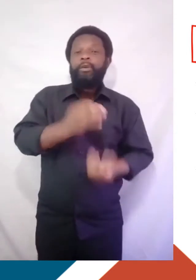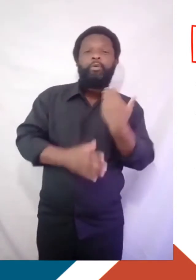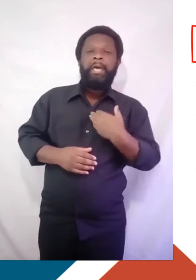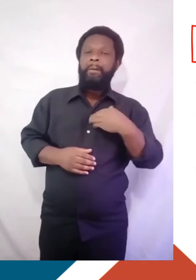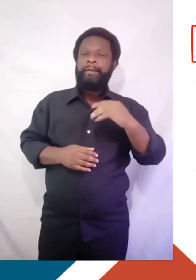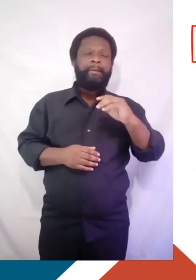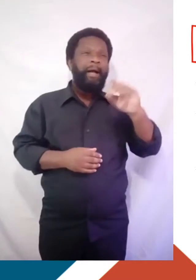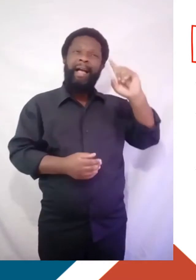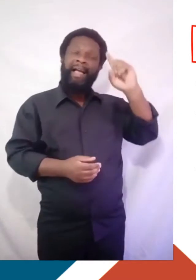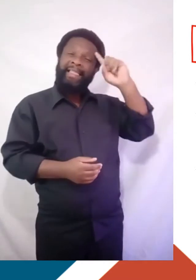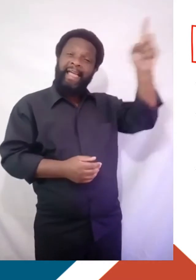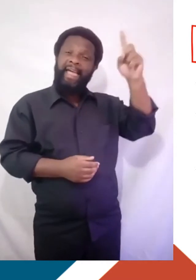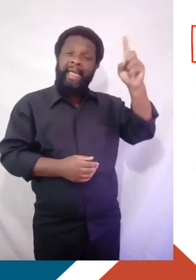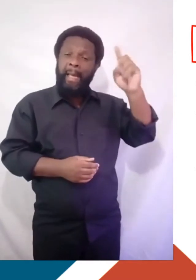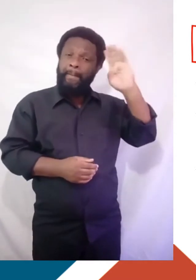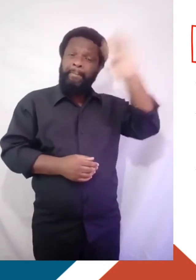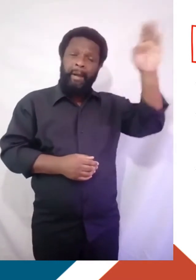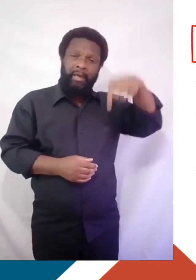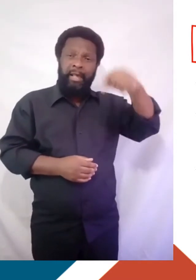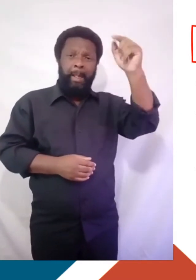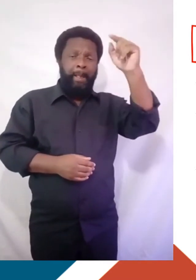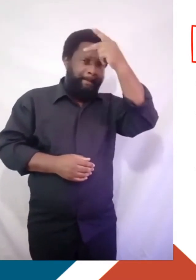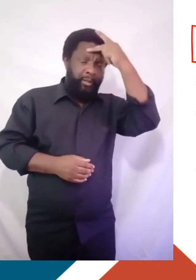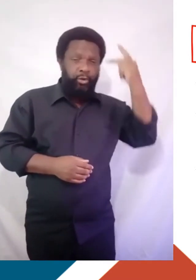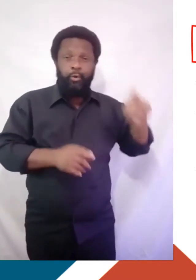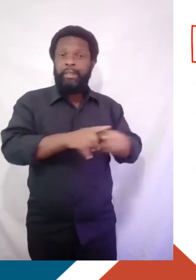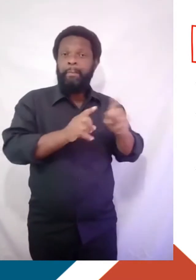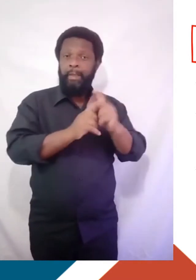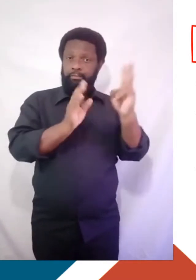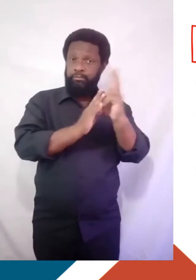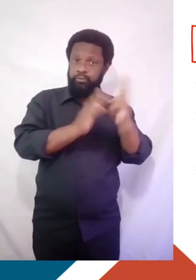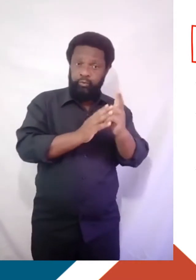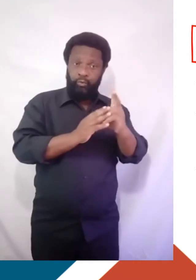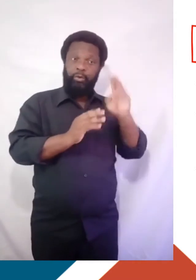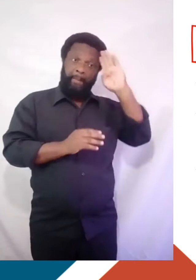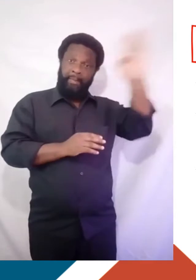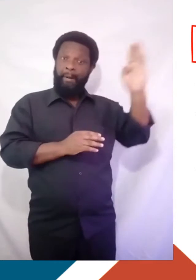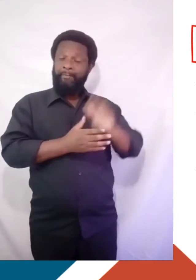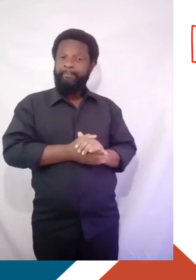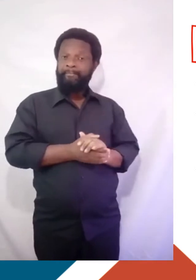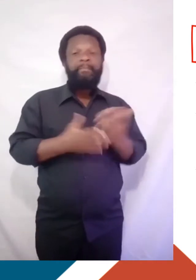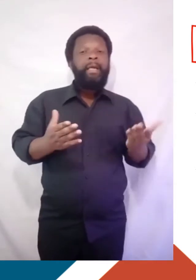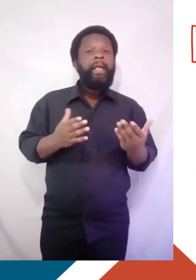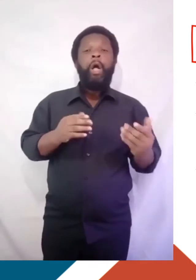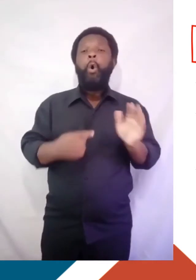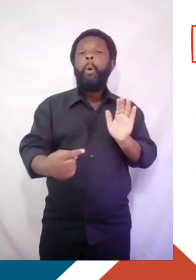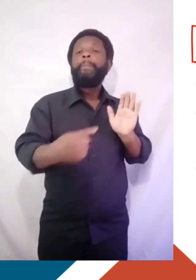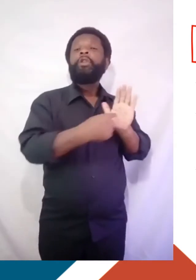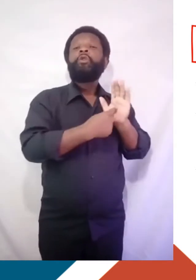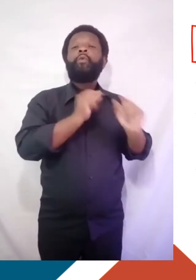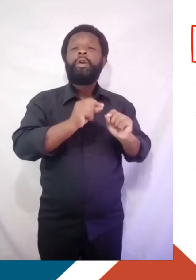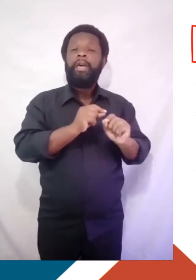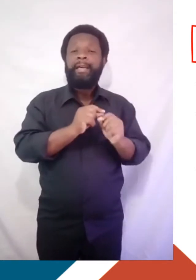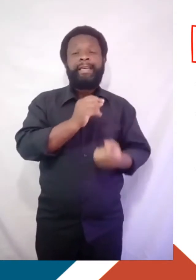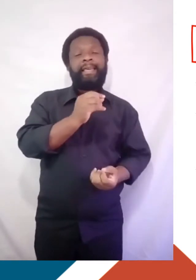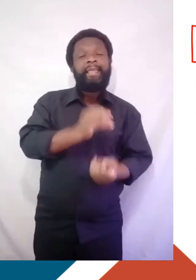concepção idealizada da natureza brasileira e do índio, que passa a ser o herói nacional. O principal objetivo era a construção